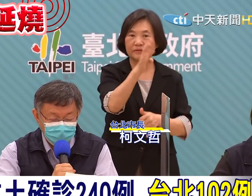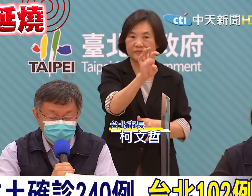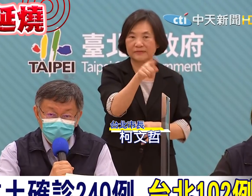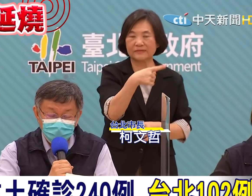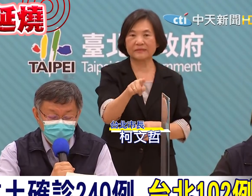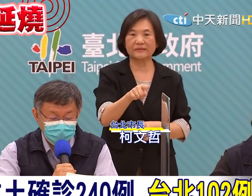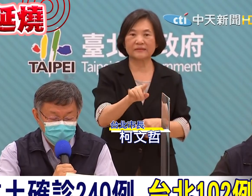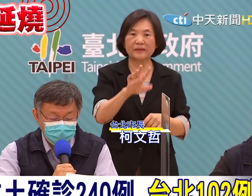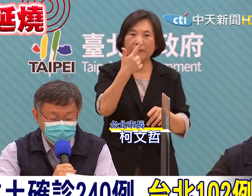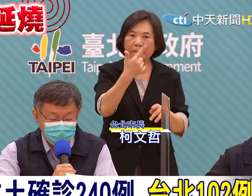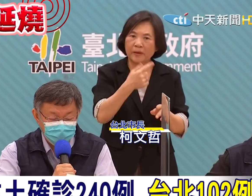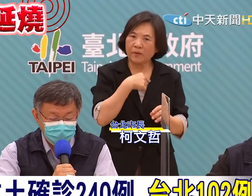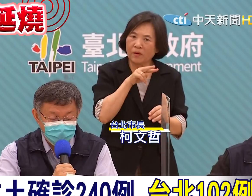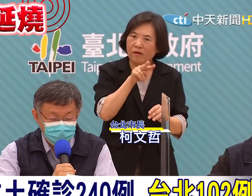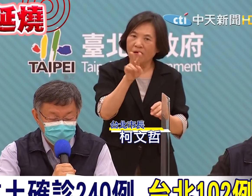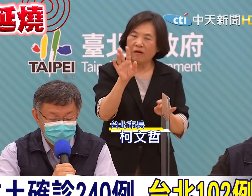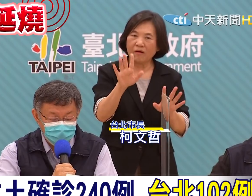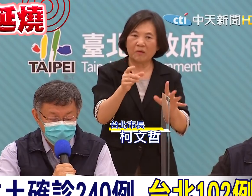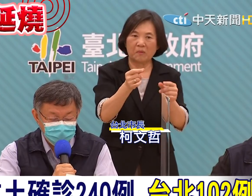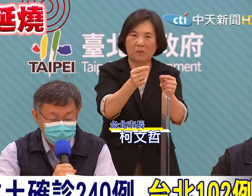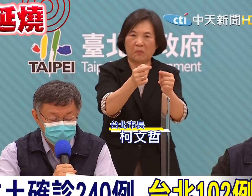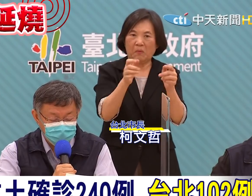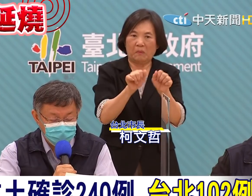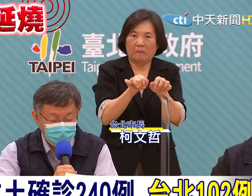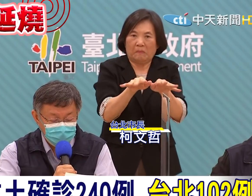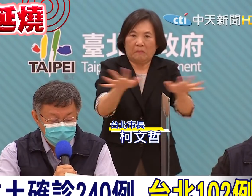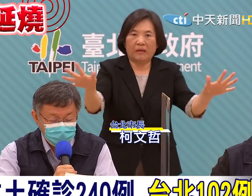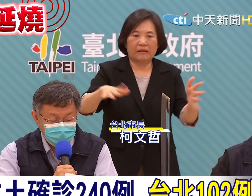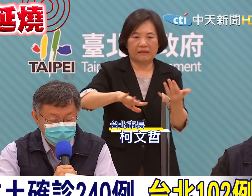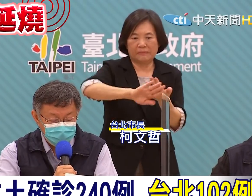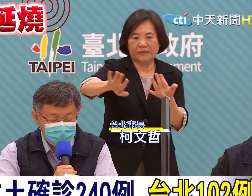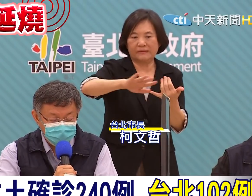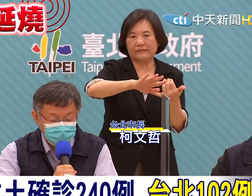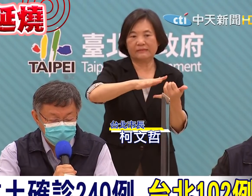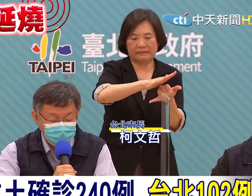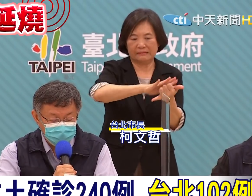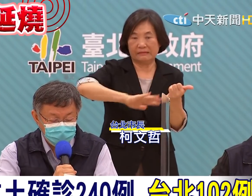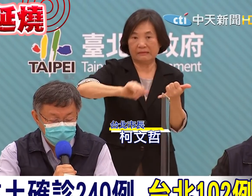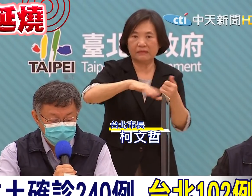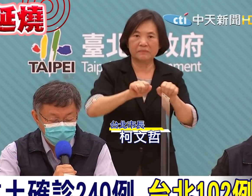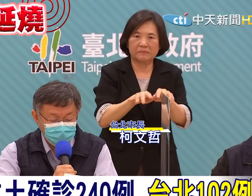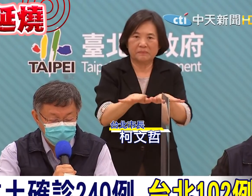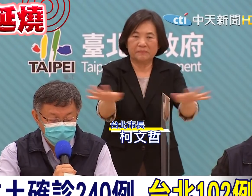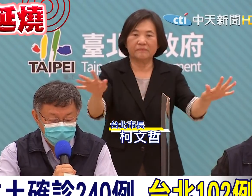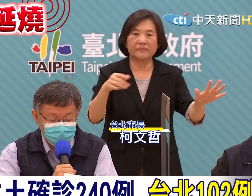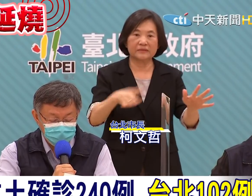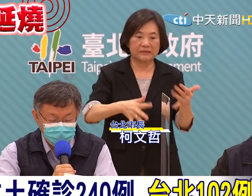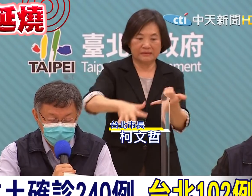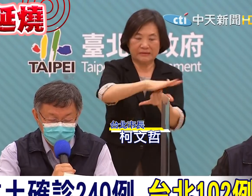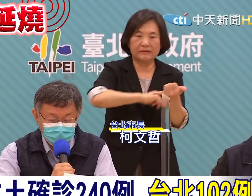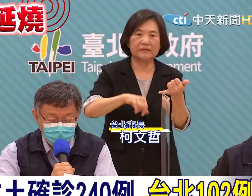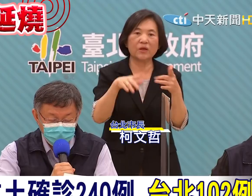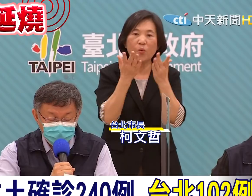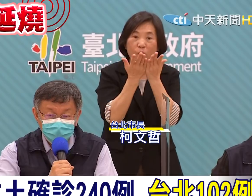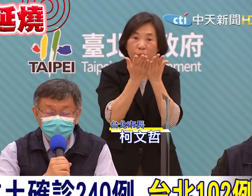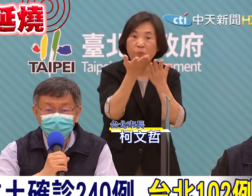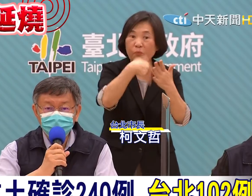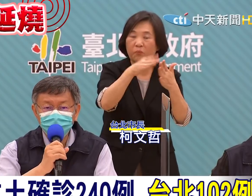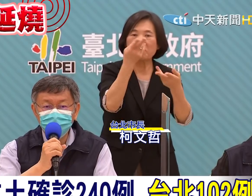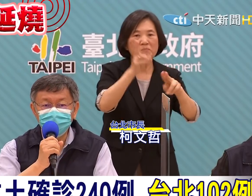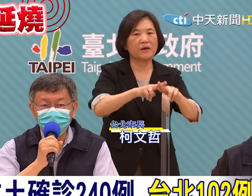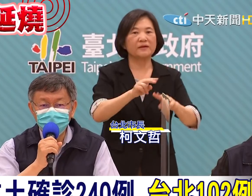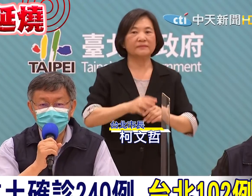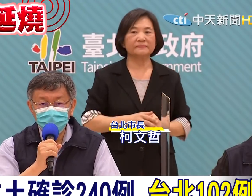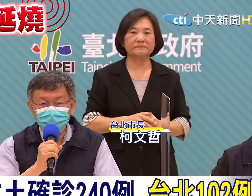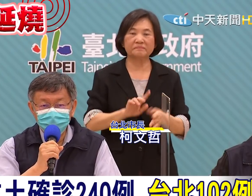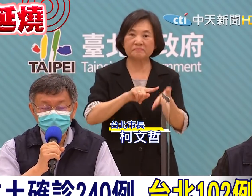而且慢慢的看起来有扩散到其他县市，那也宣布全国停课，你知道，所以显然这